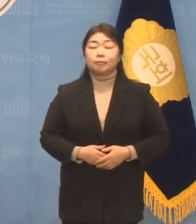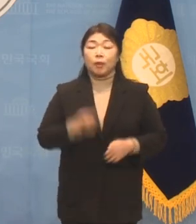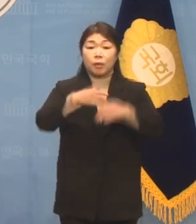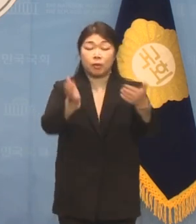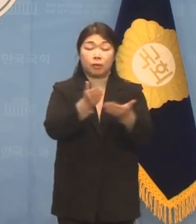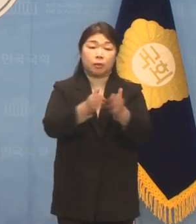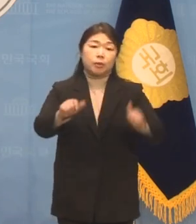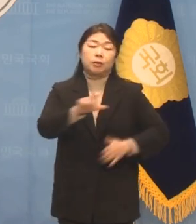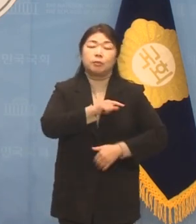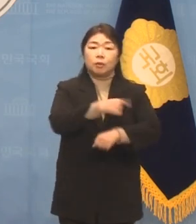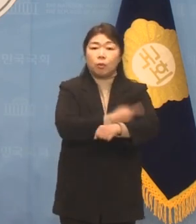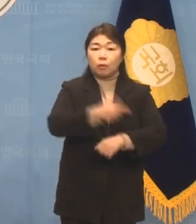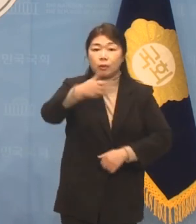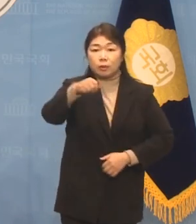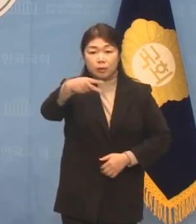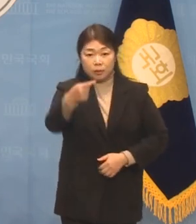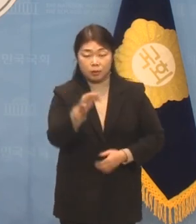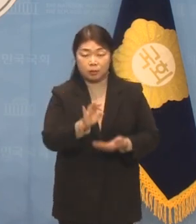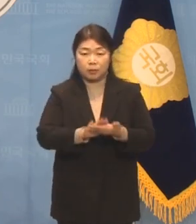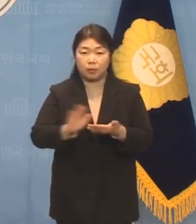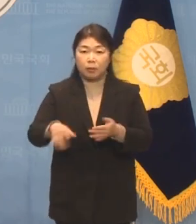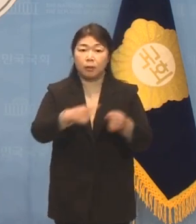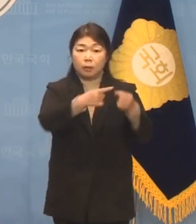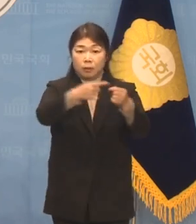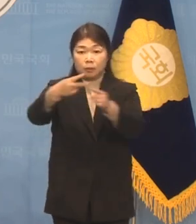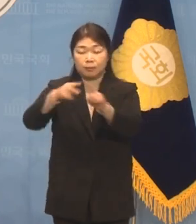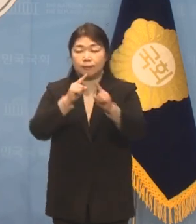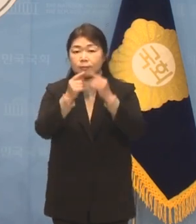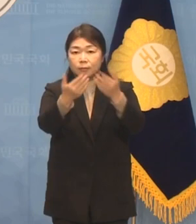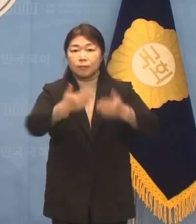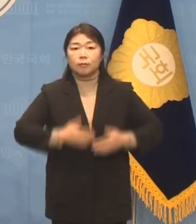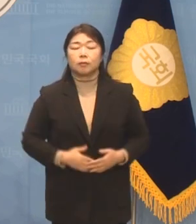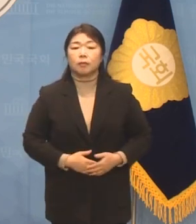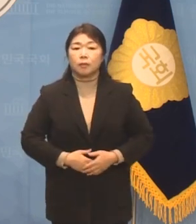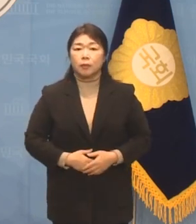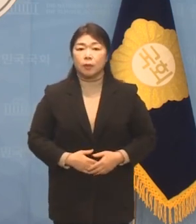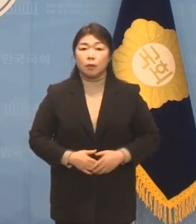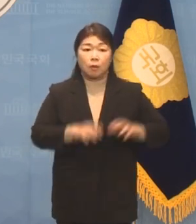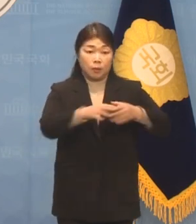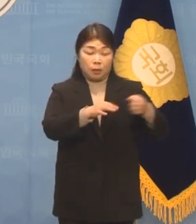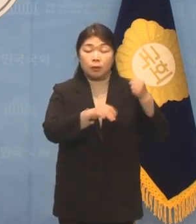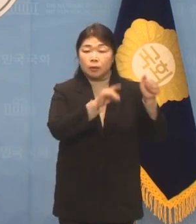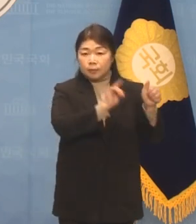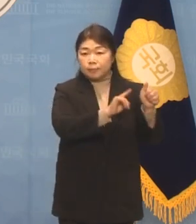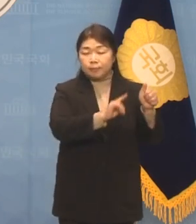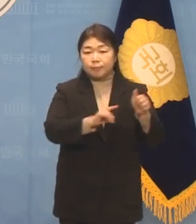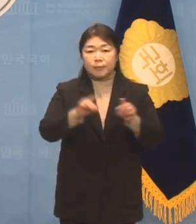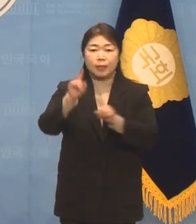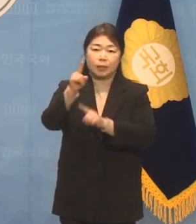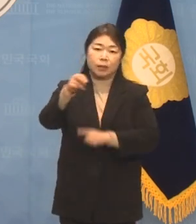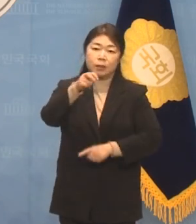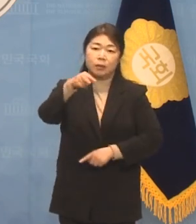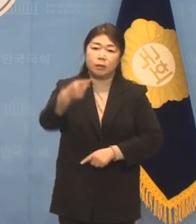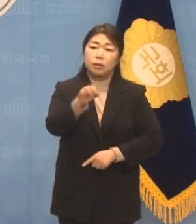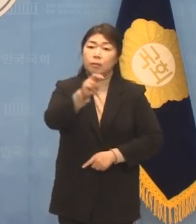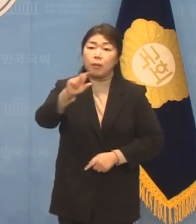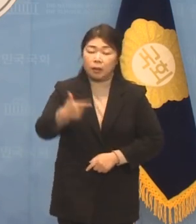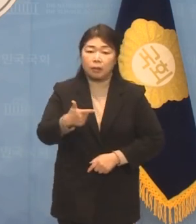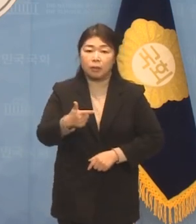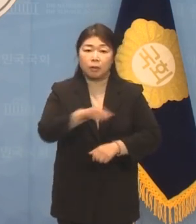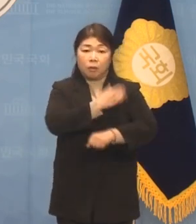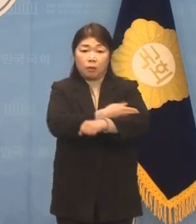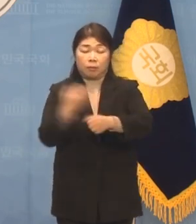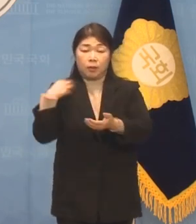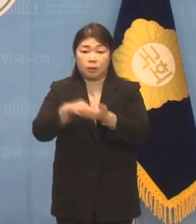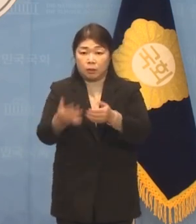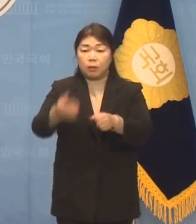민주당 수석 대변인 권칠승입니다. 브리핑 두 건을 하도록 하겠습니다. 국민의힘의 이승만 복권 운동은 제2의